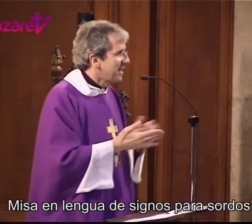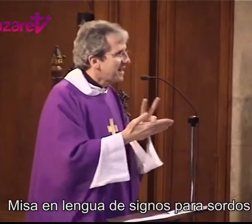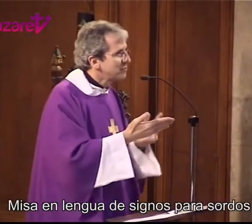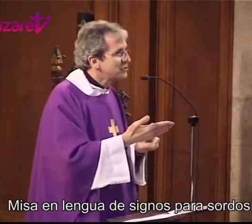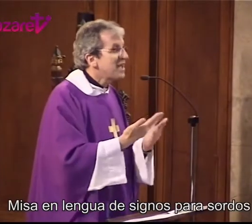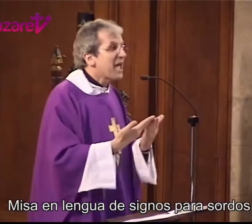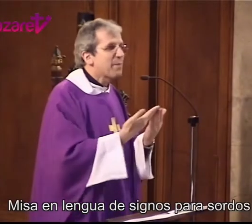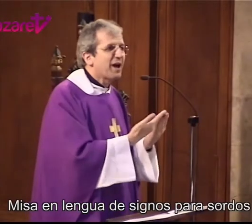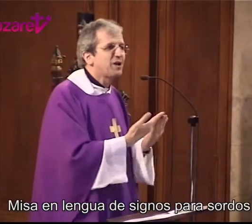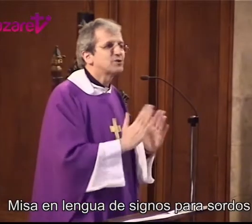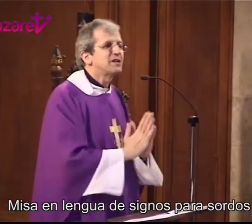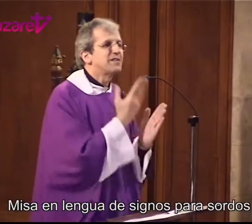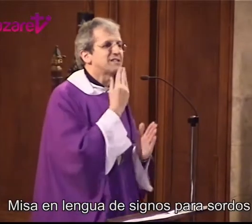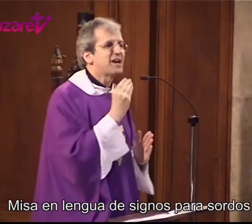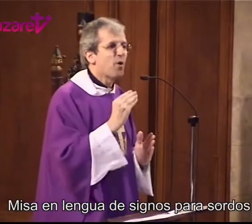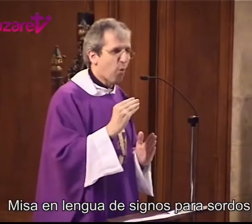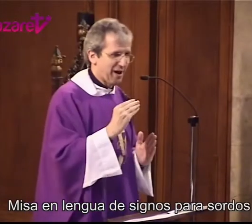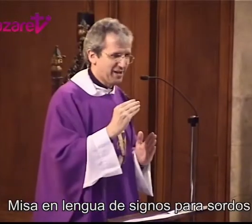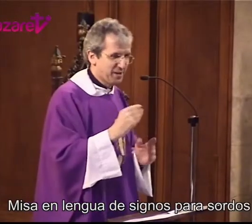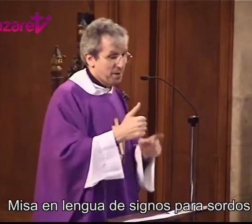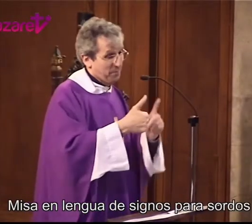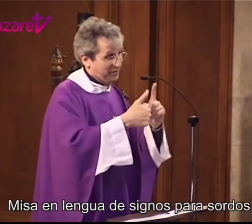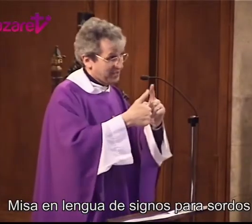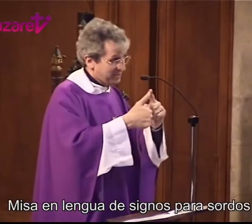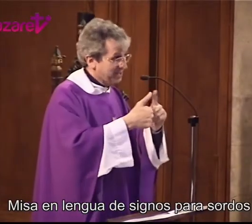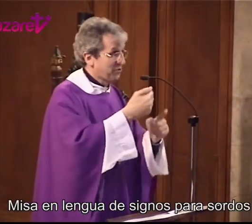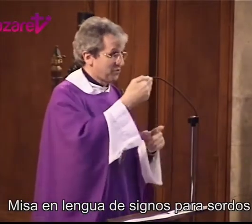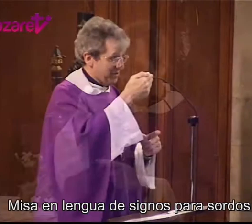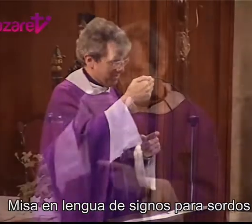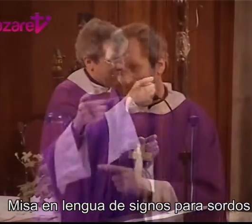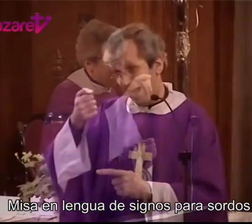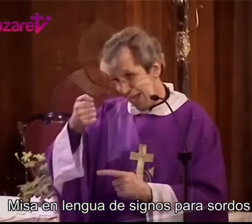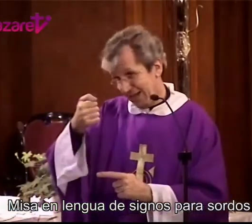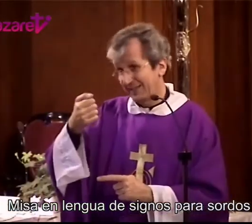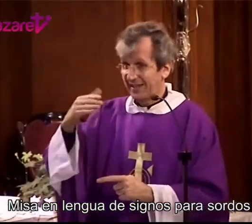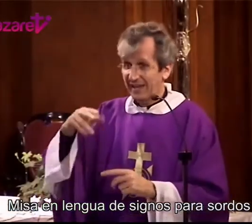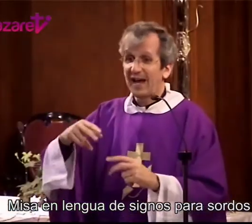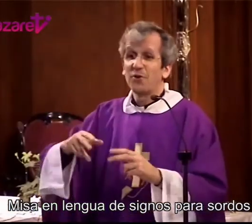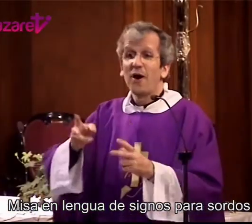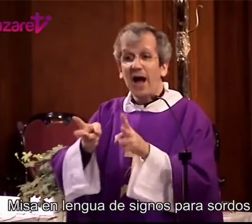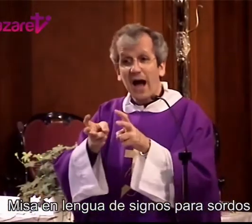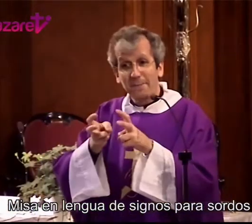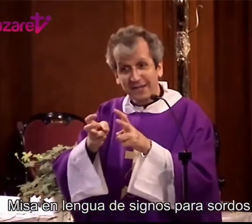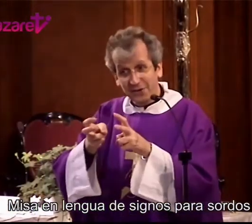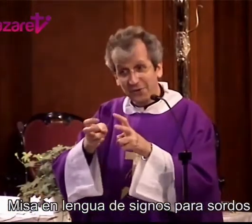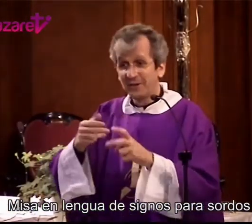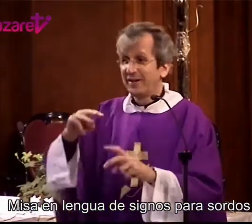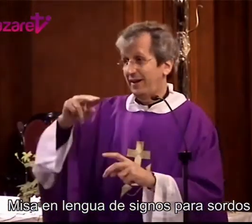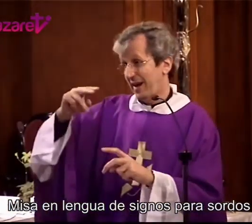leeremos evangelios de San Juan, porque hay el ciclo A dedicado a Mateo, el